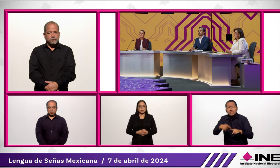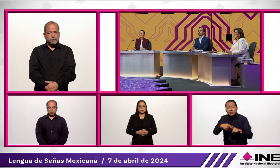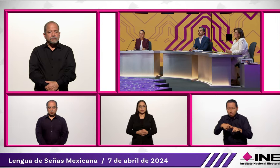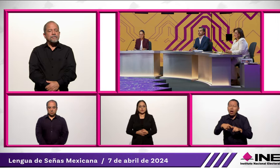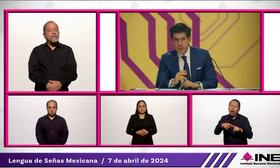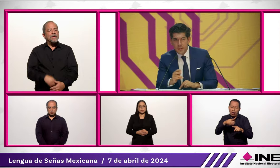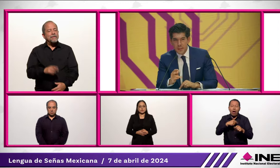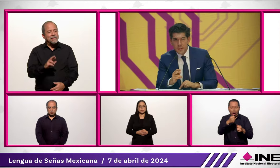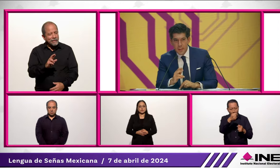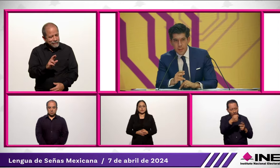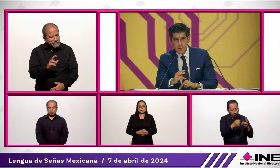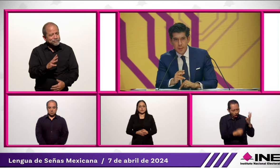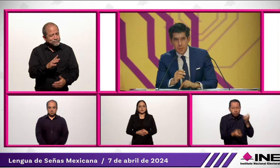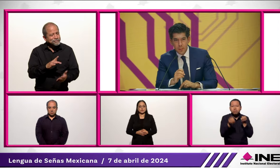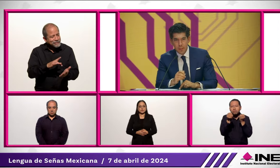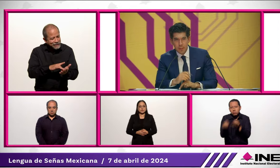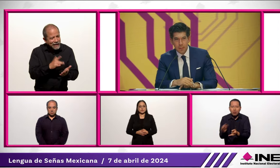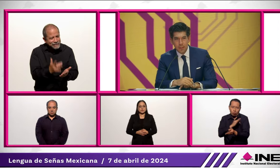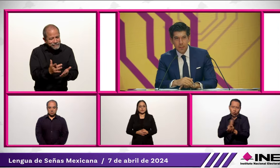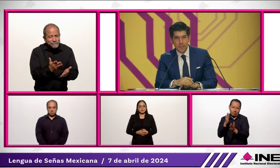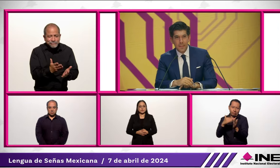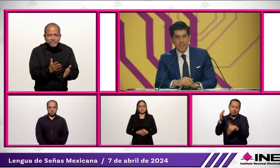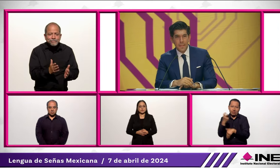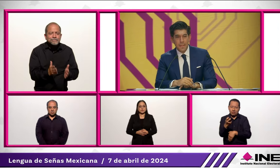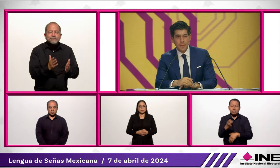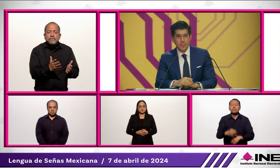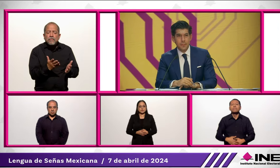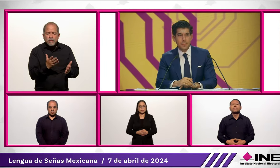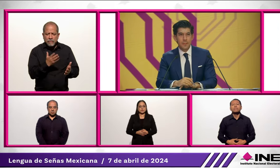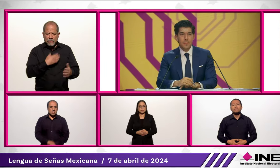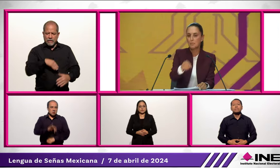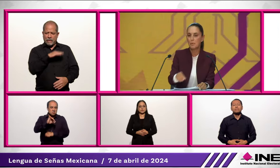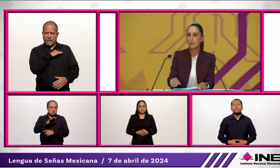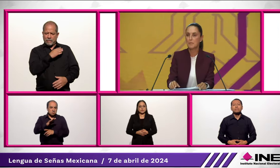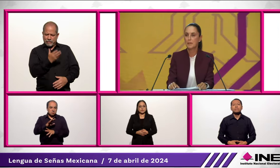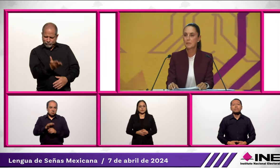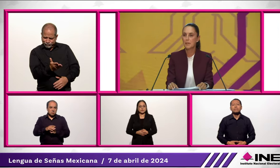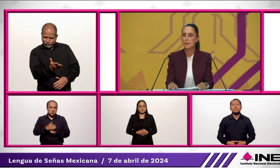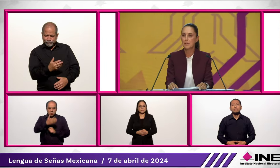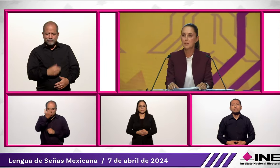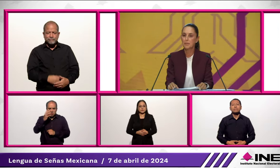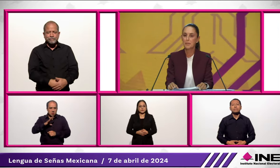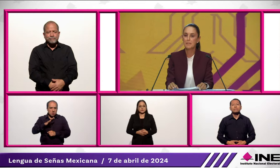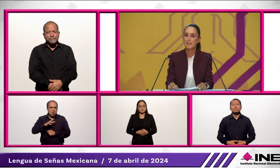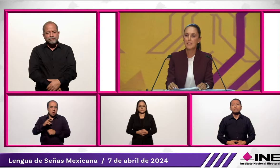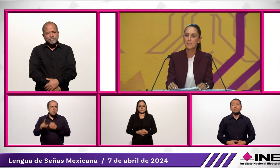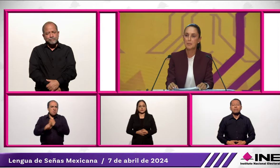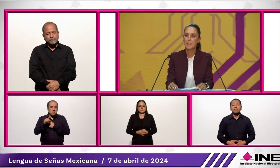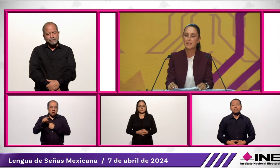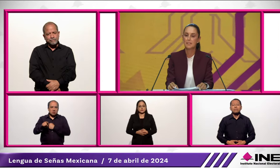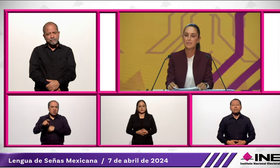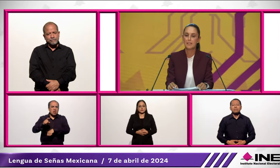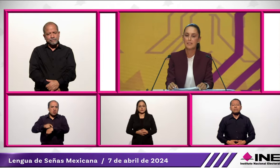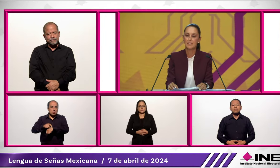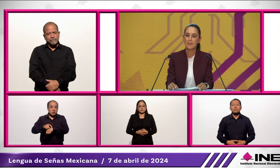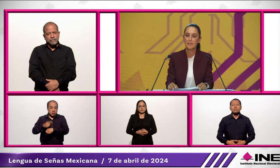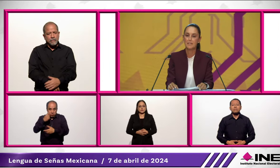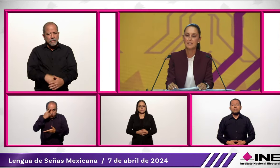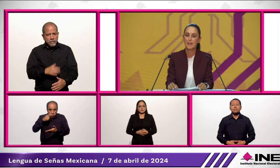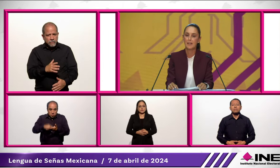candidata Xóchitl Gálvez. Candidata Sheinbaum. Sí, no sé si hay un problema ahí con el reloj. Yo creo que valdría la ustedes pena que